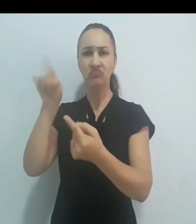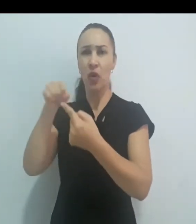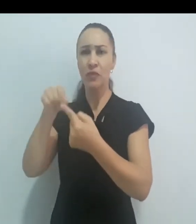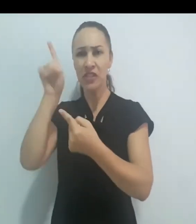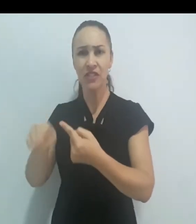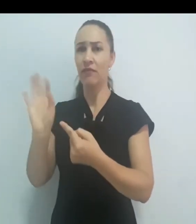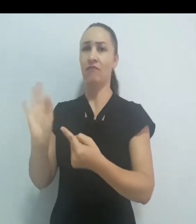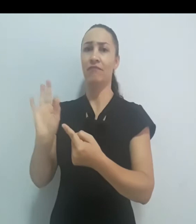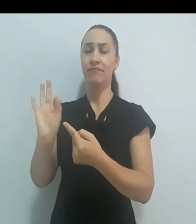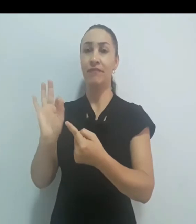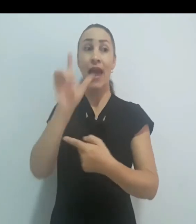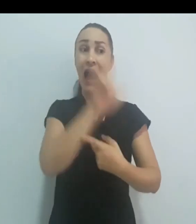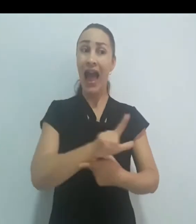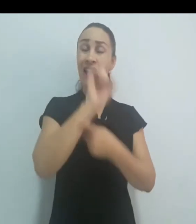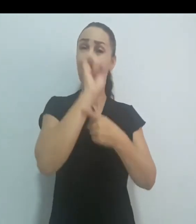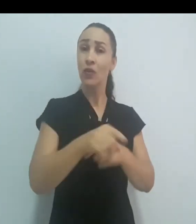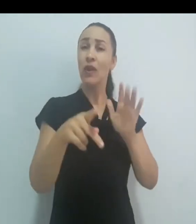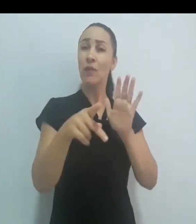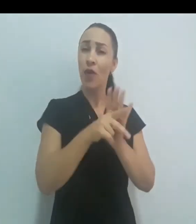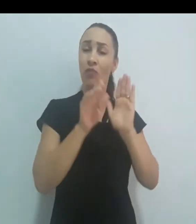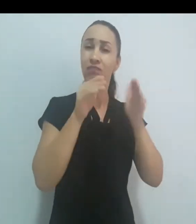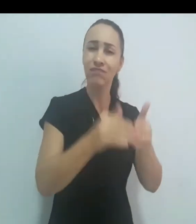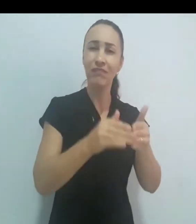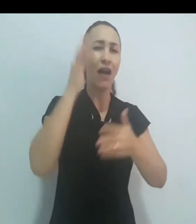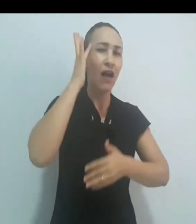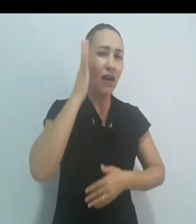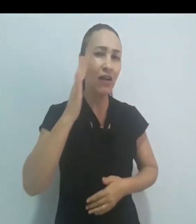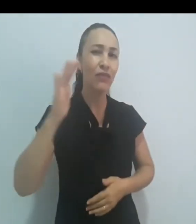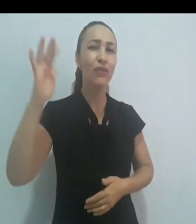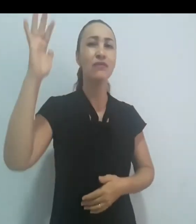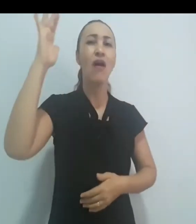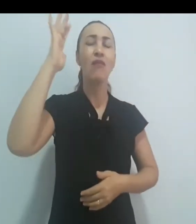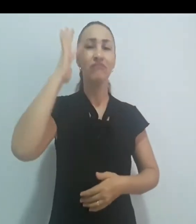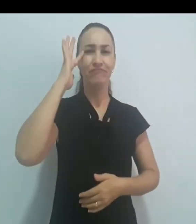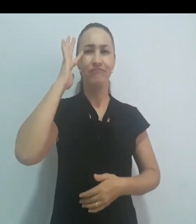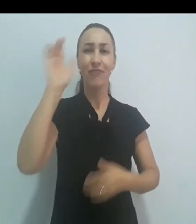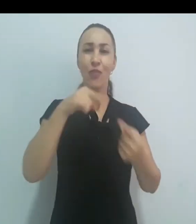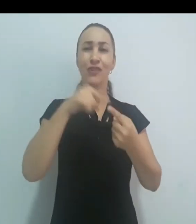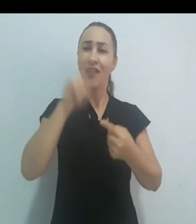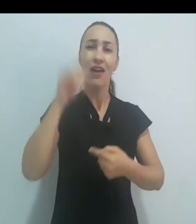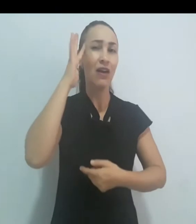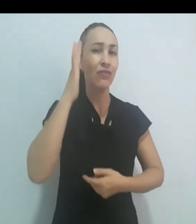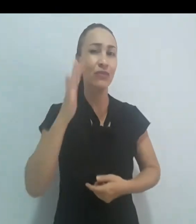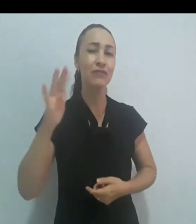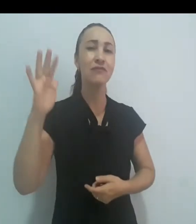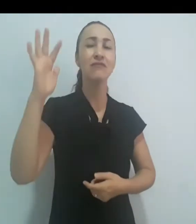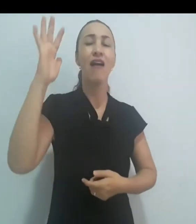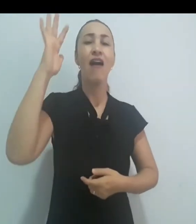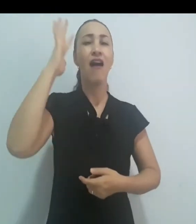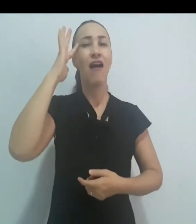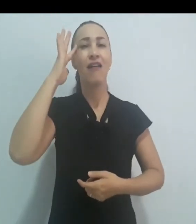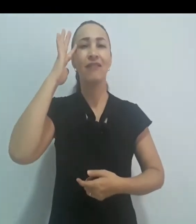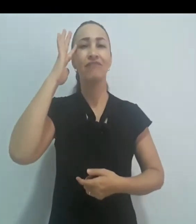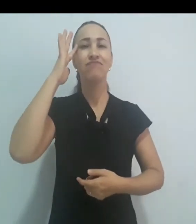assim, porque a literatura é um instrumento de fruição, né? Ela serve para a fruição, ela serve